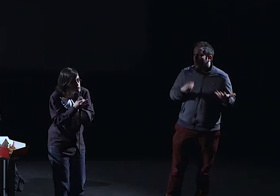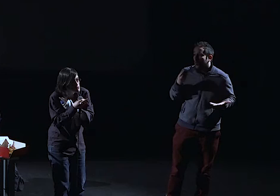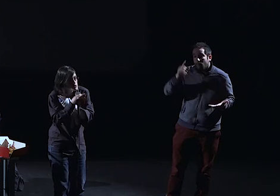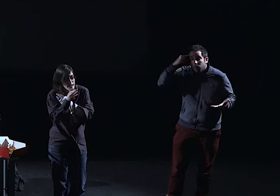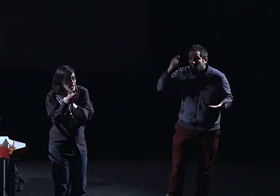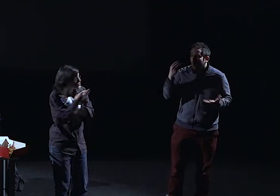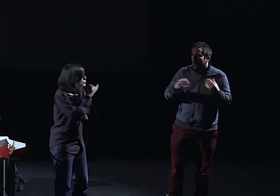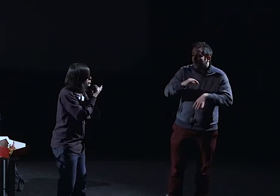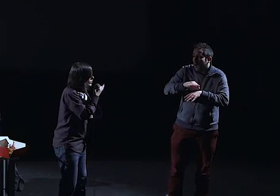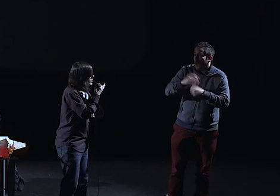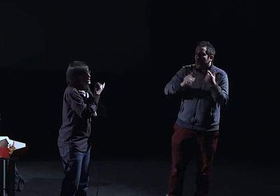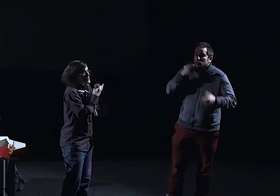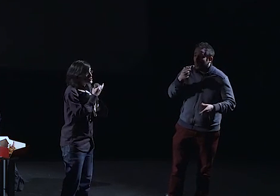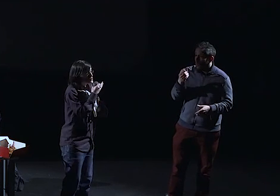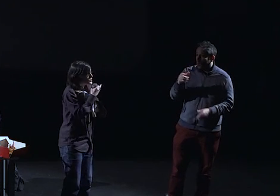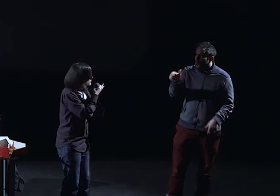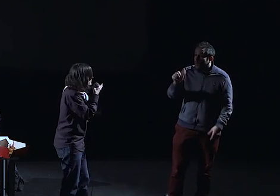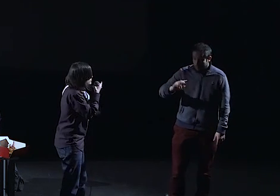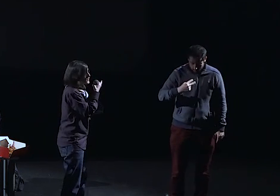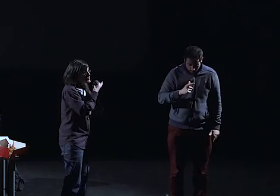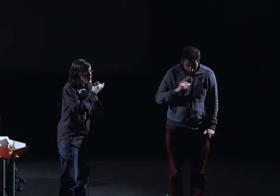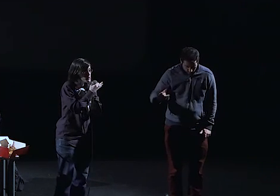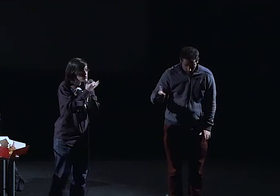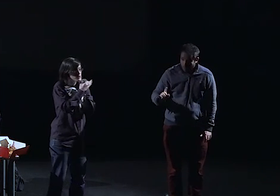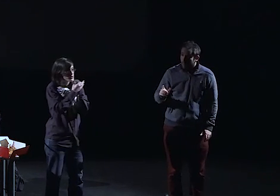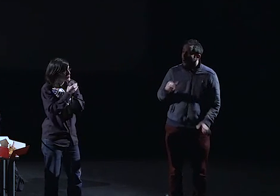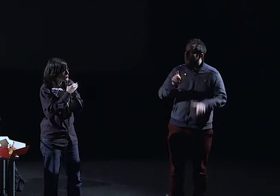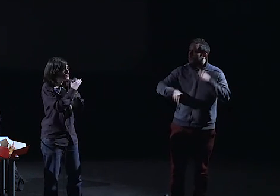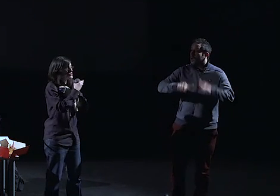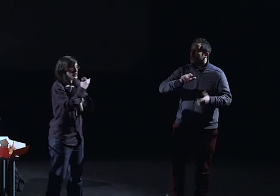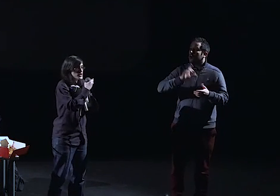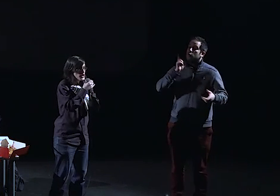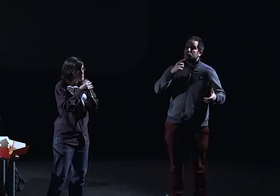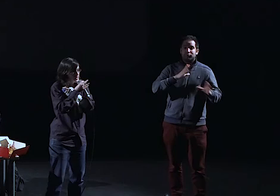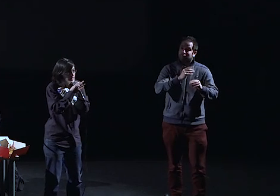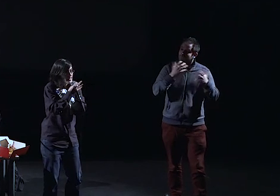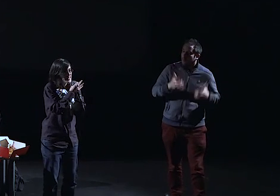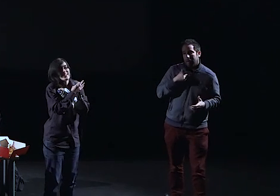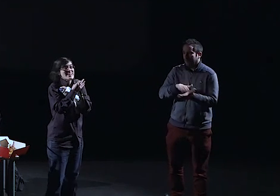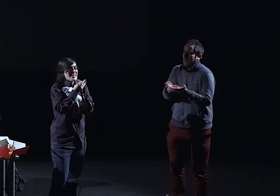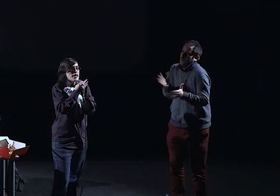pas le noir ou le fou ou le malade ou le sourd. Moi, je veux bien discuter avec mes copains sourds. Enfin, il faut traduire.